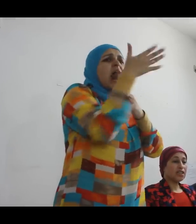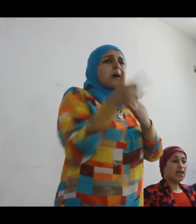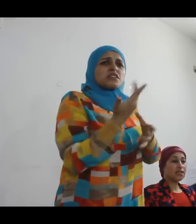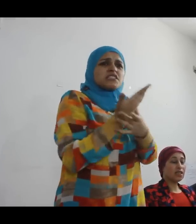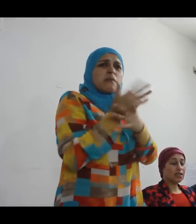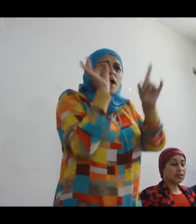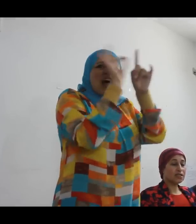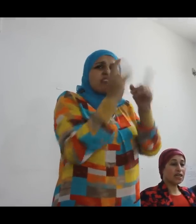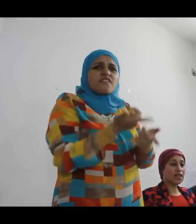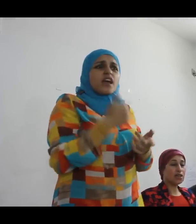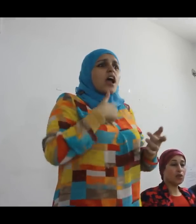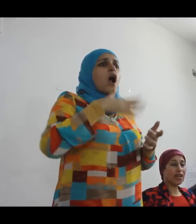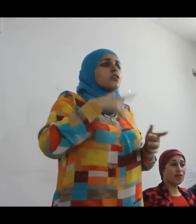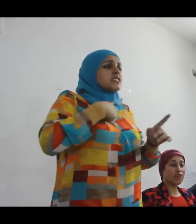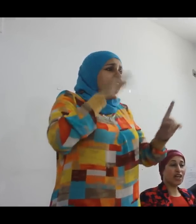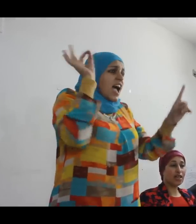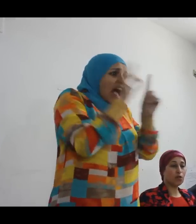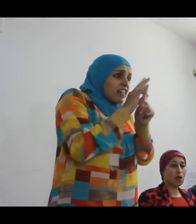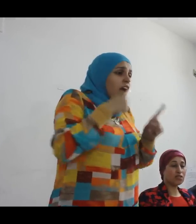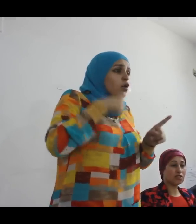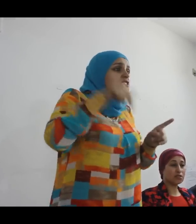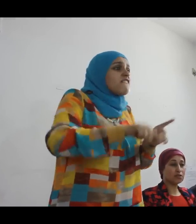ان احنا نسجل اطول علم في العالم